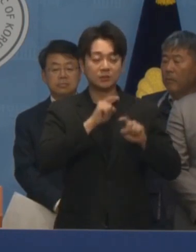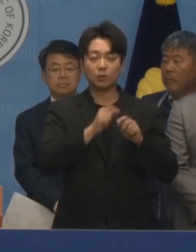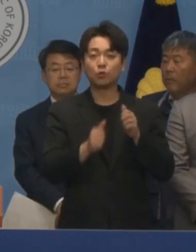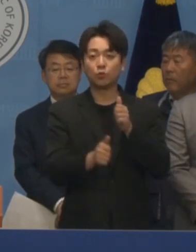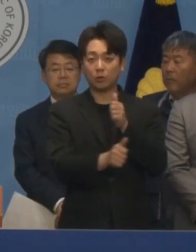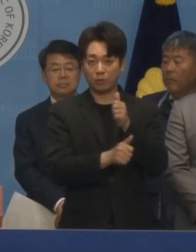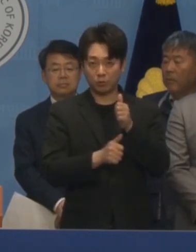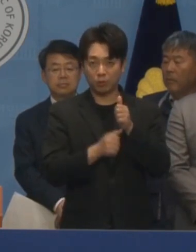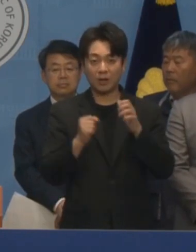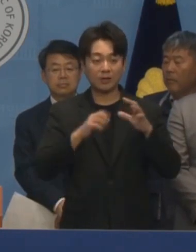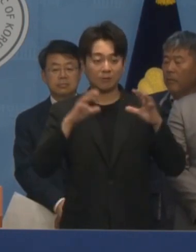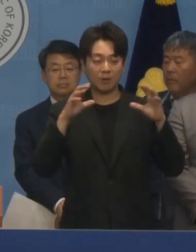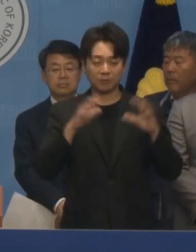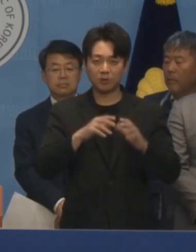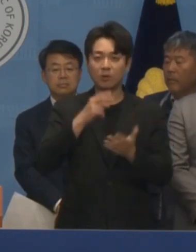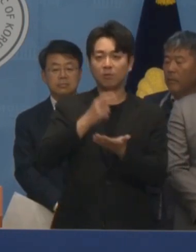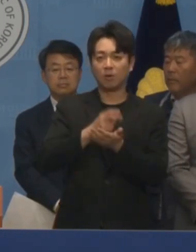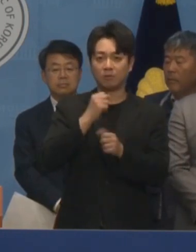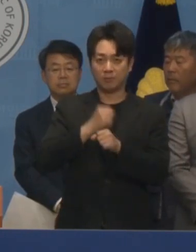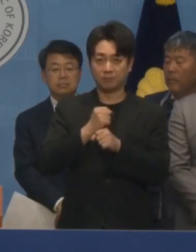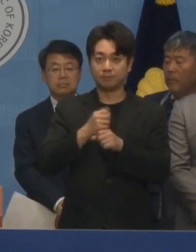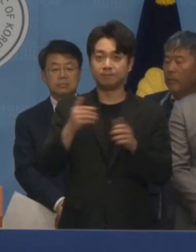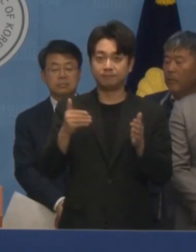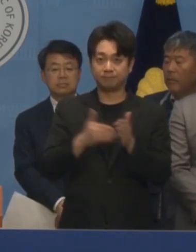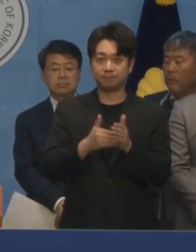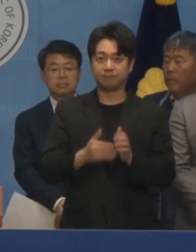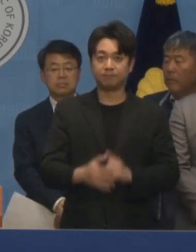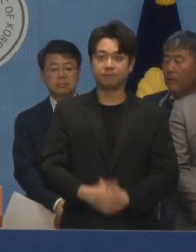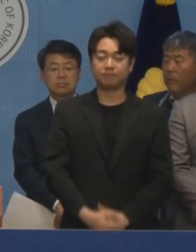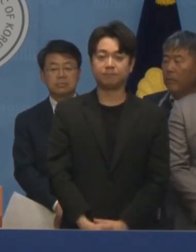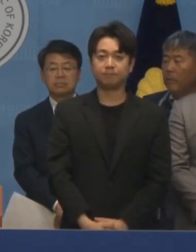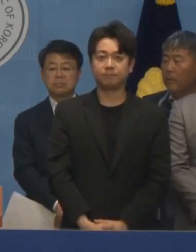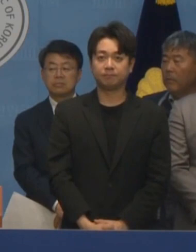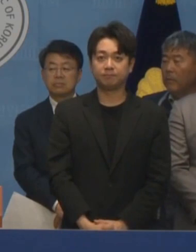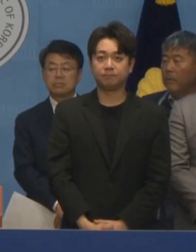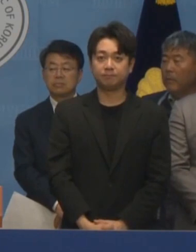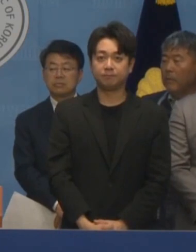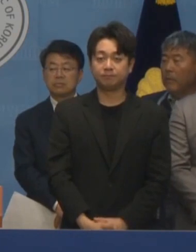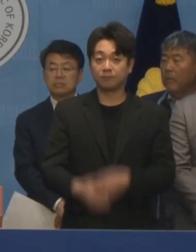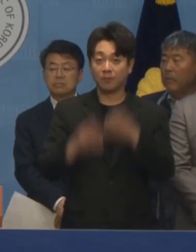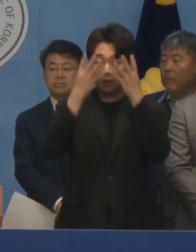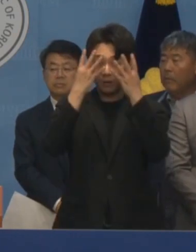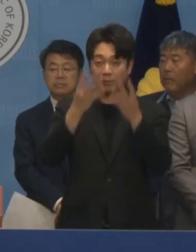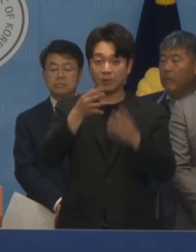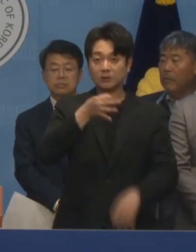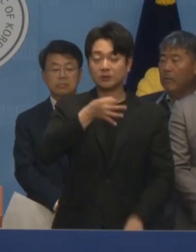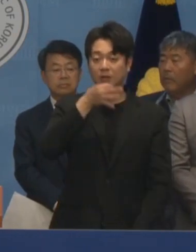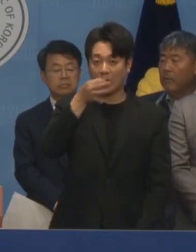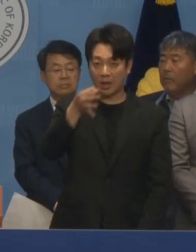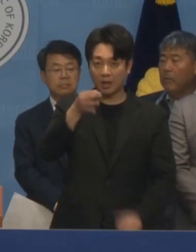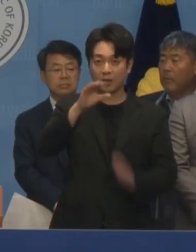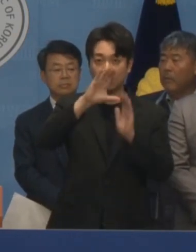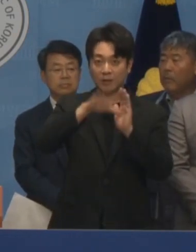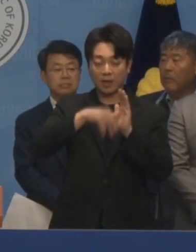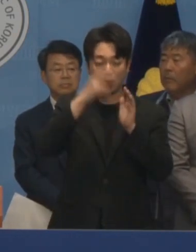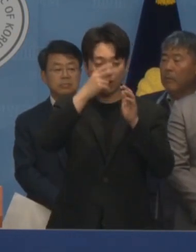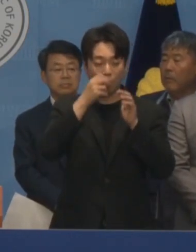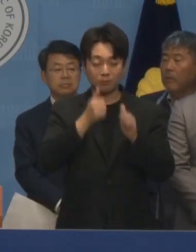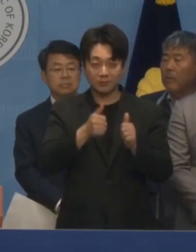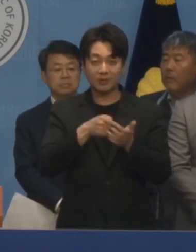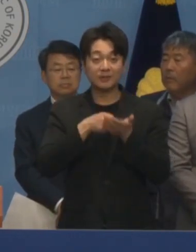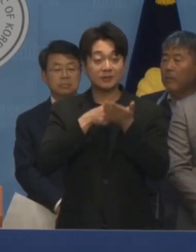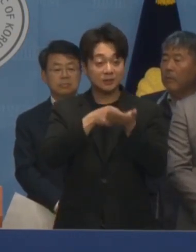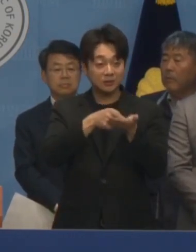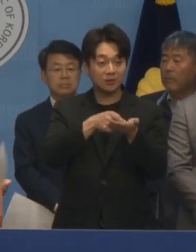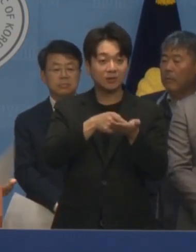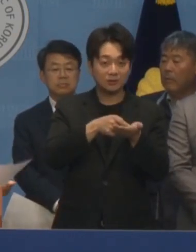모아서 법안을 만들었습니다. 현재 보석을 신청하면 검찰의 의견을 들어서 보석을 허가한다고